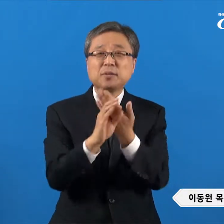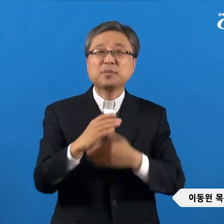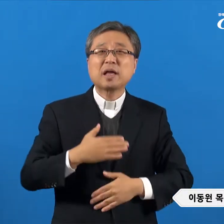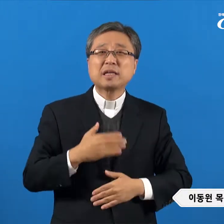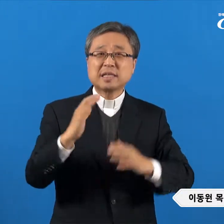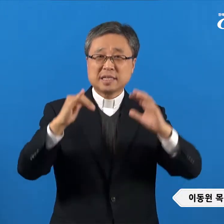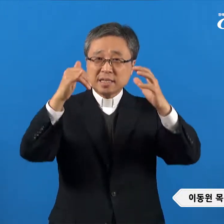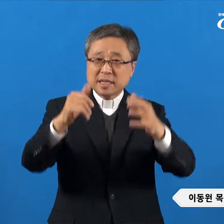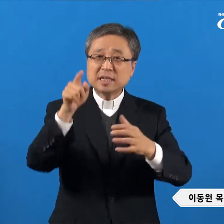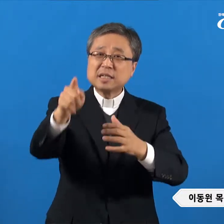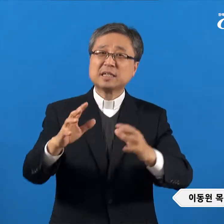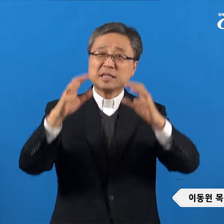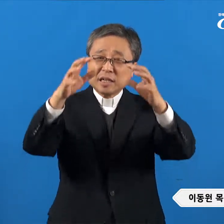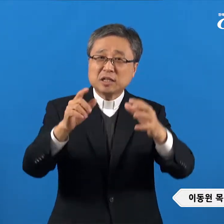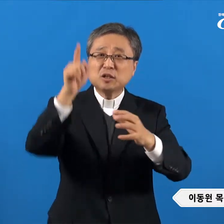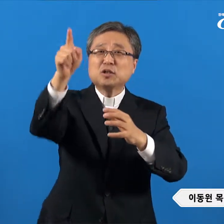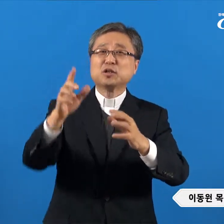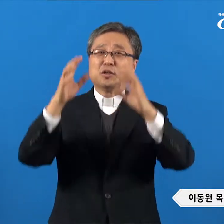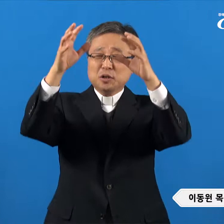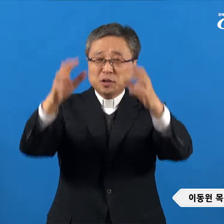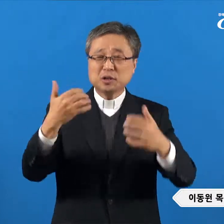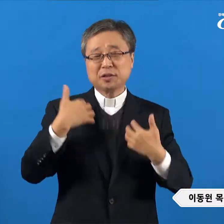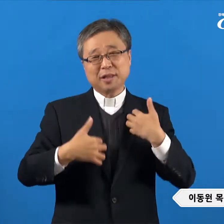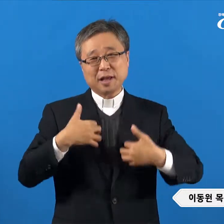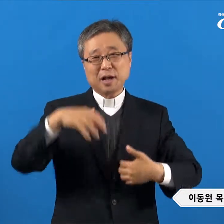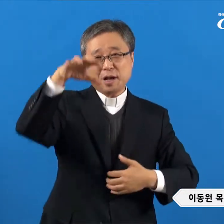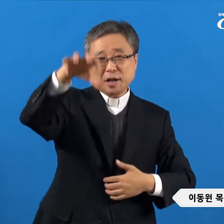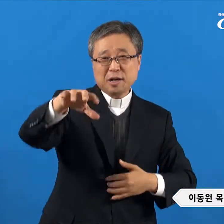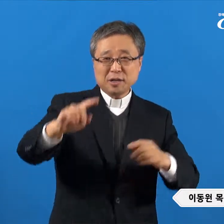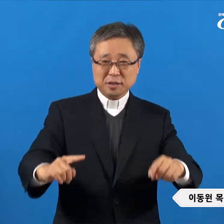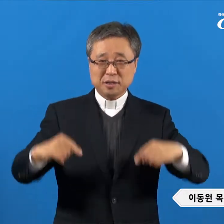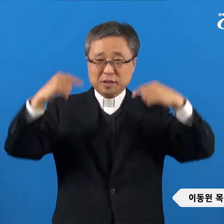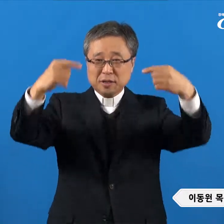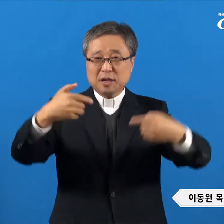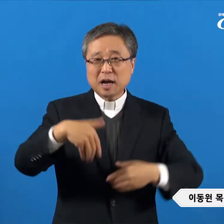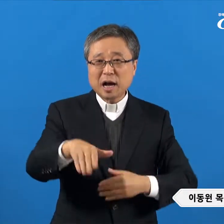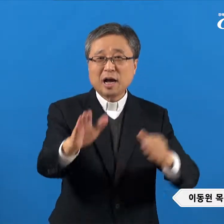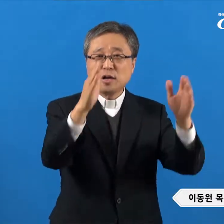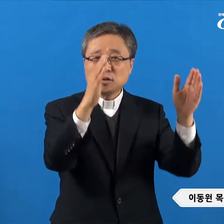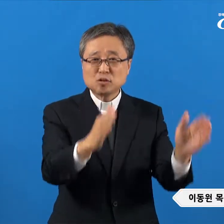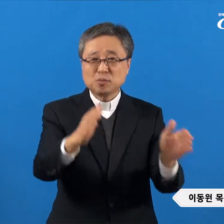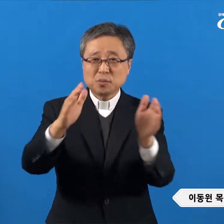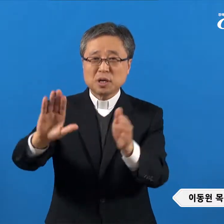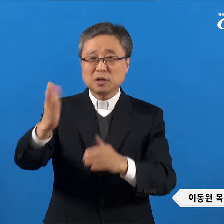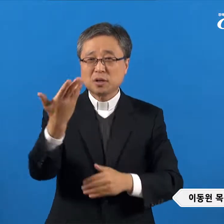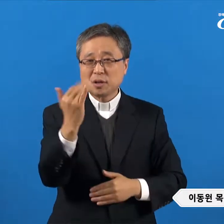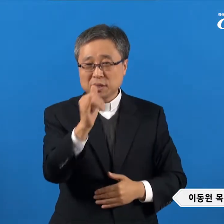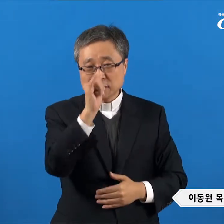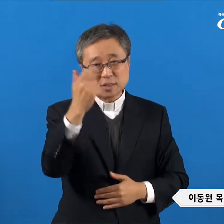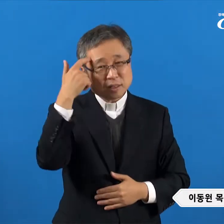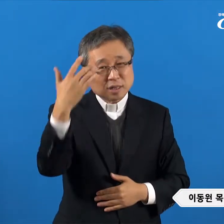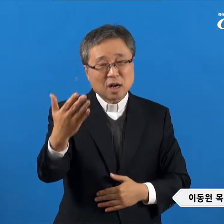세상에, 그 나라에, 그 천국에, 그 낙원에 들어갈 준비가 되어 있을까라는 물음이 생기지